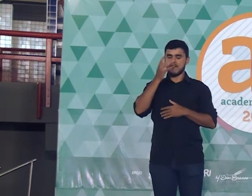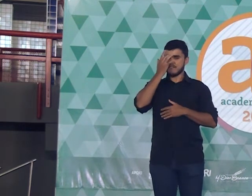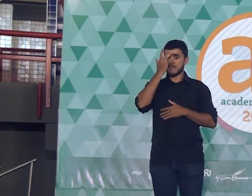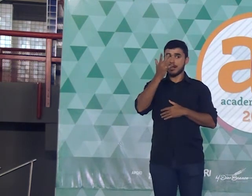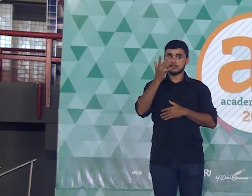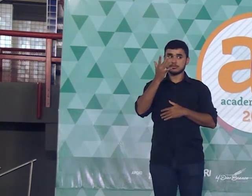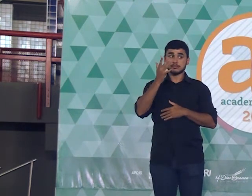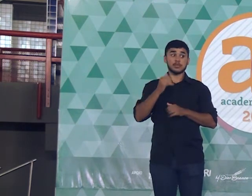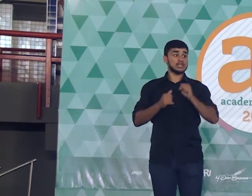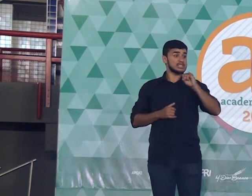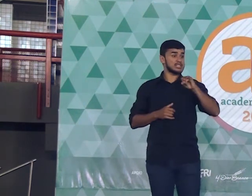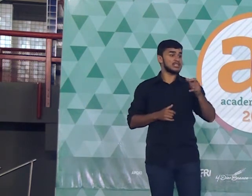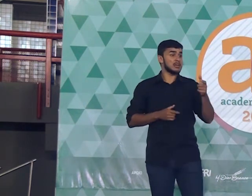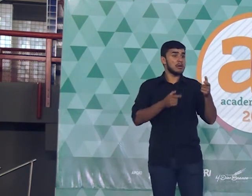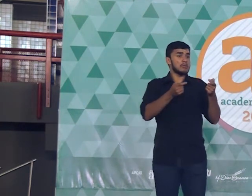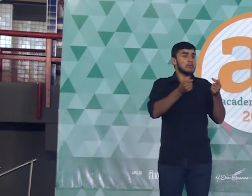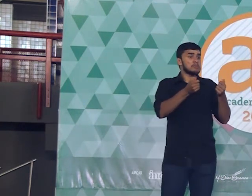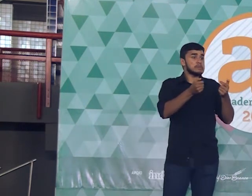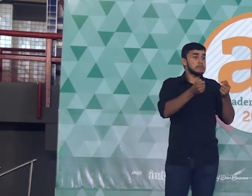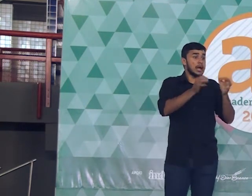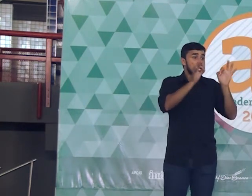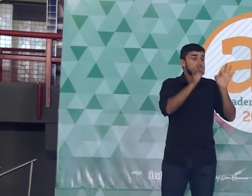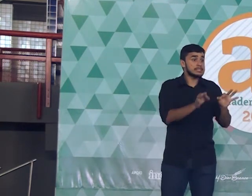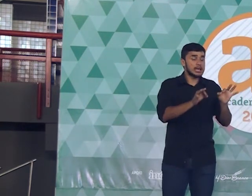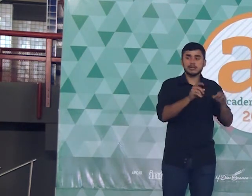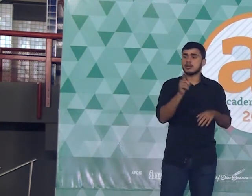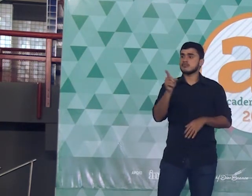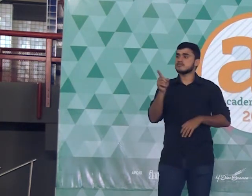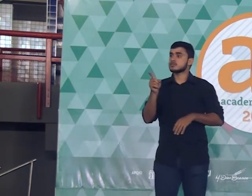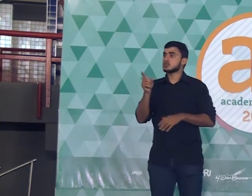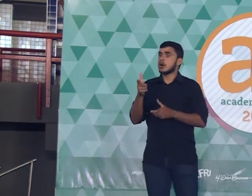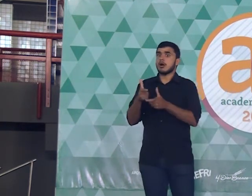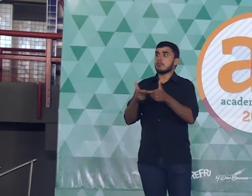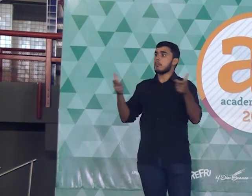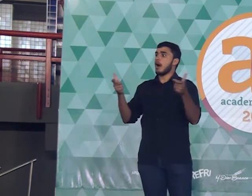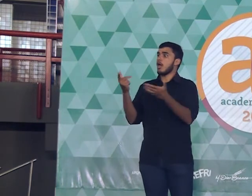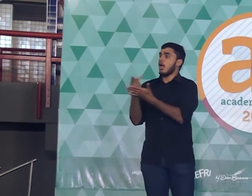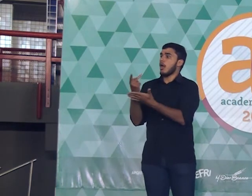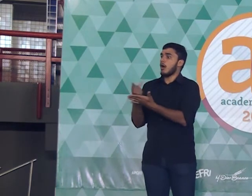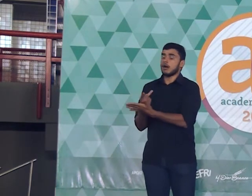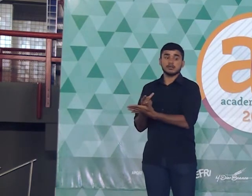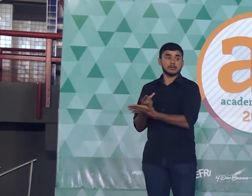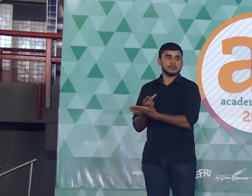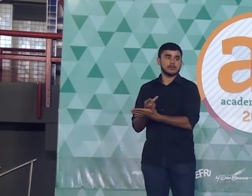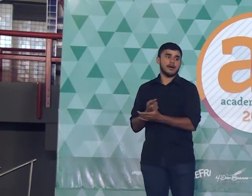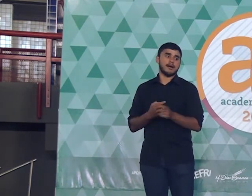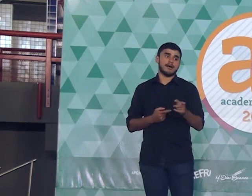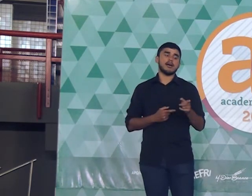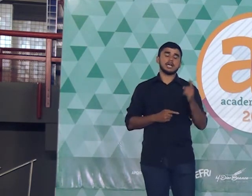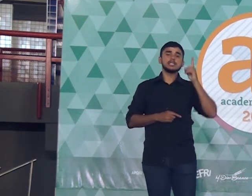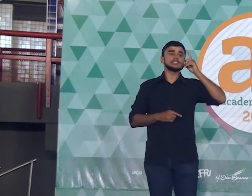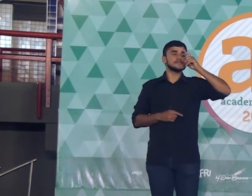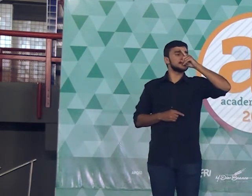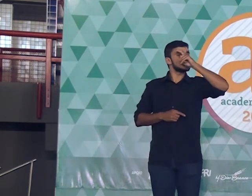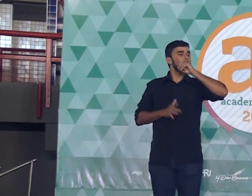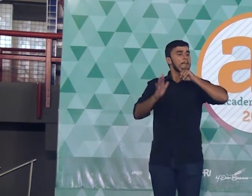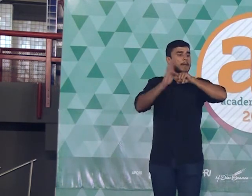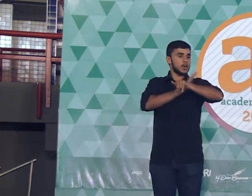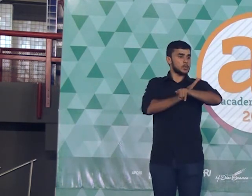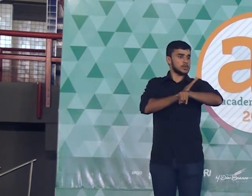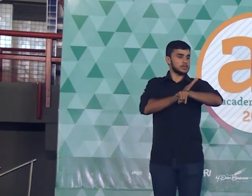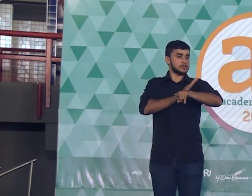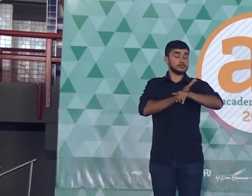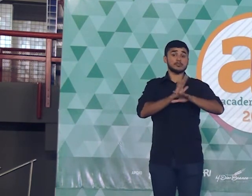como difícil. E o conceito de fácil ou difícil depende muito da sua habilidade.